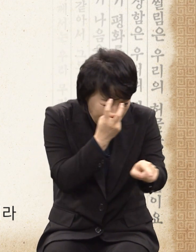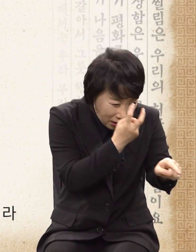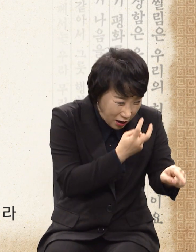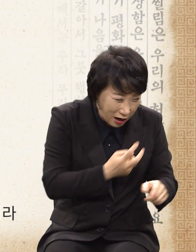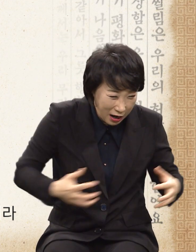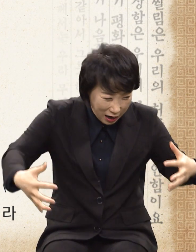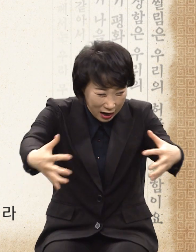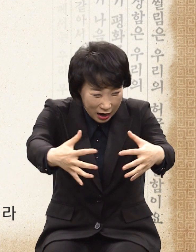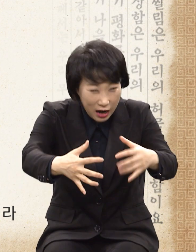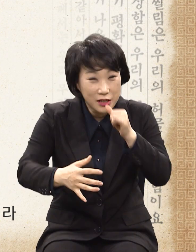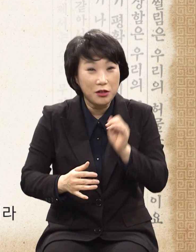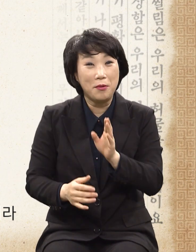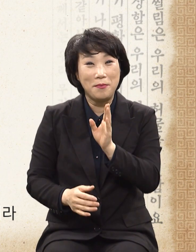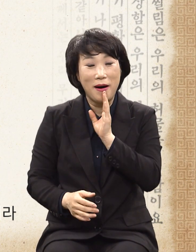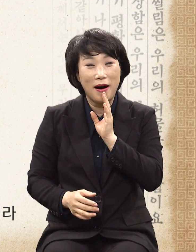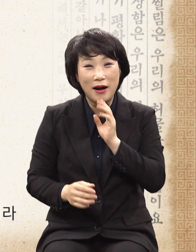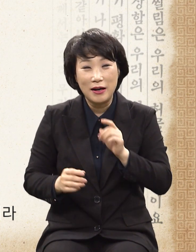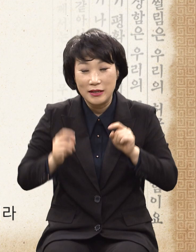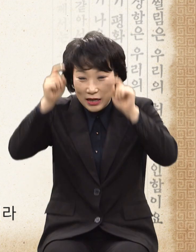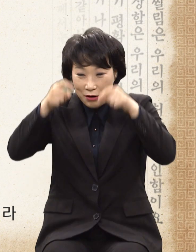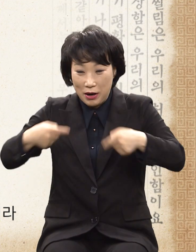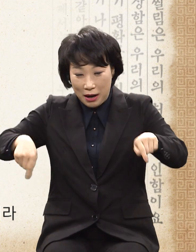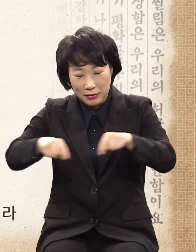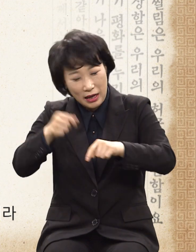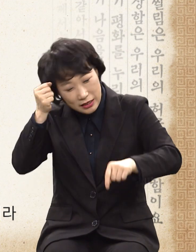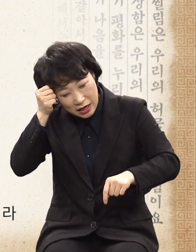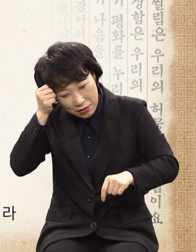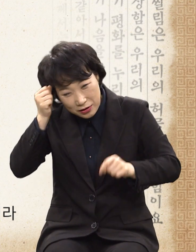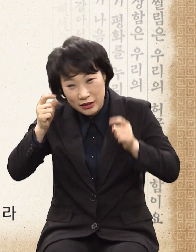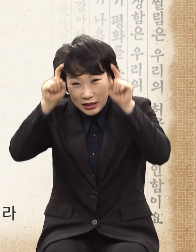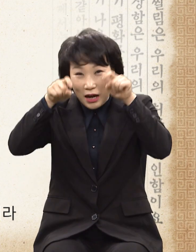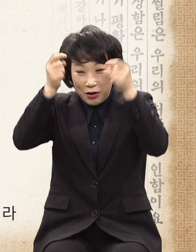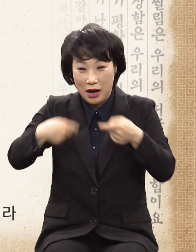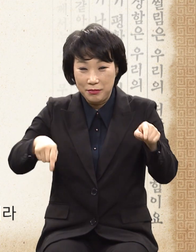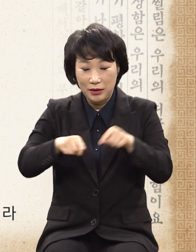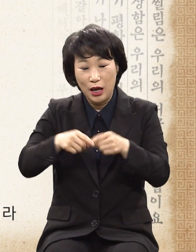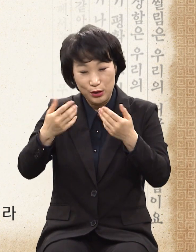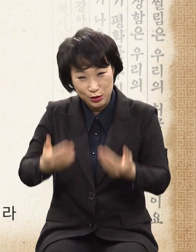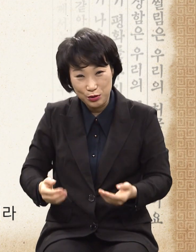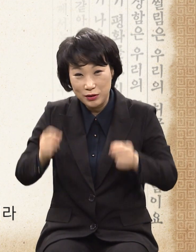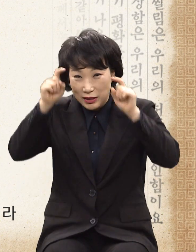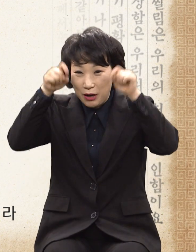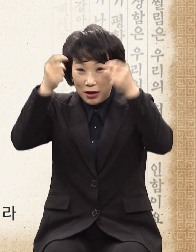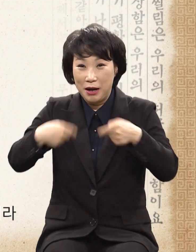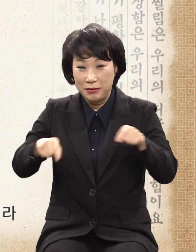전력을 다해서 양틈에서 자고 양틈에서 쉬고 양과 함께 살고